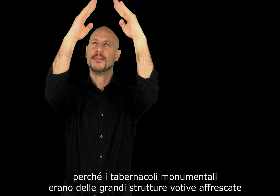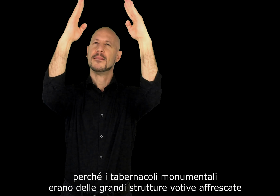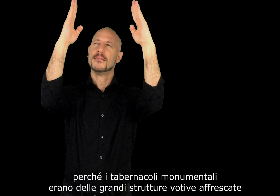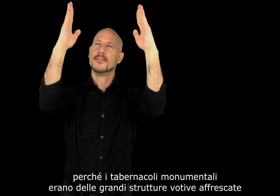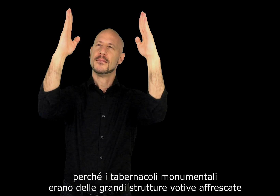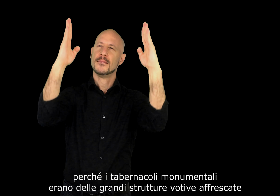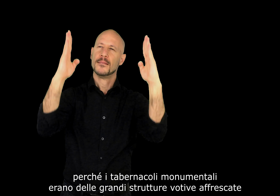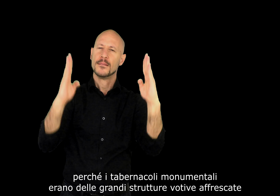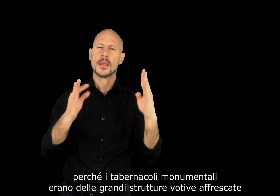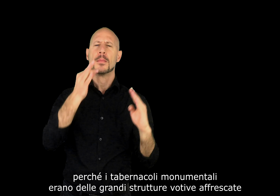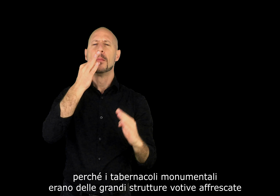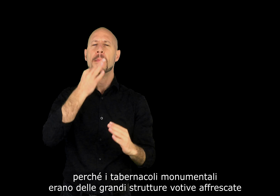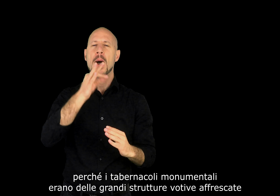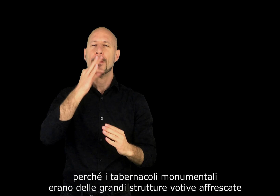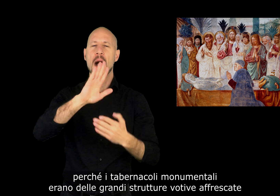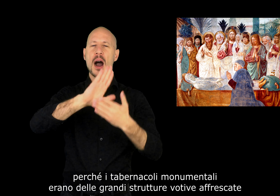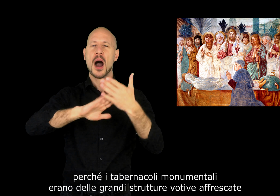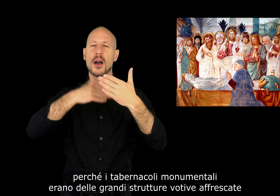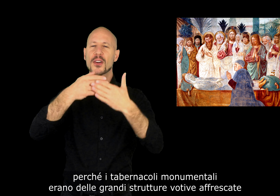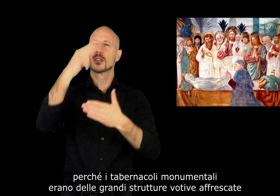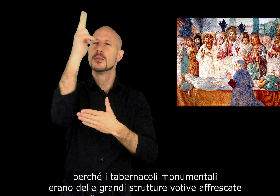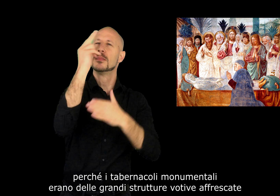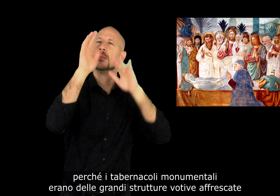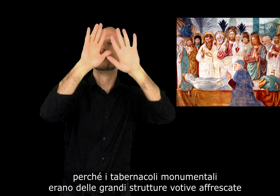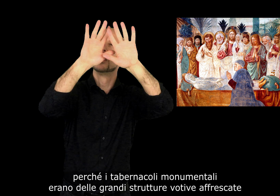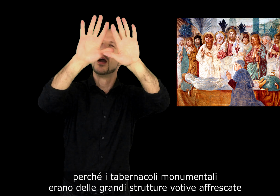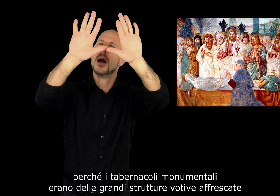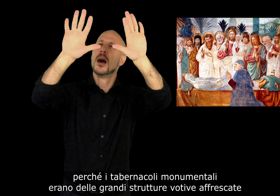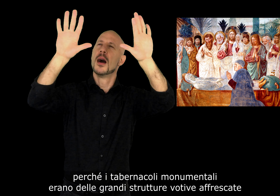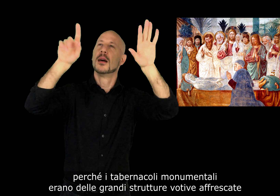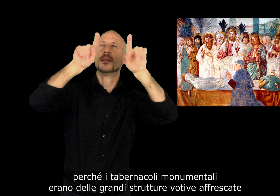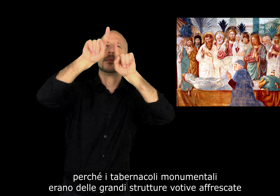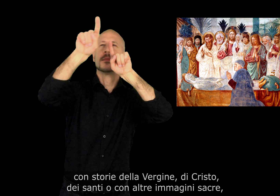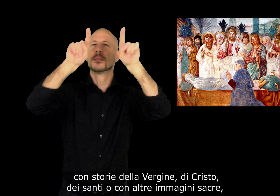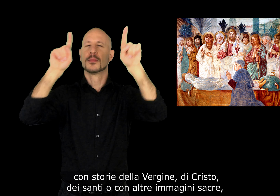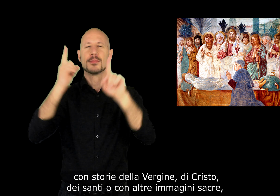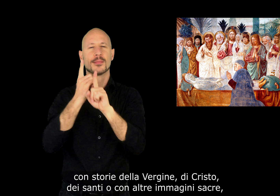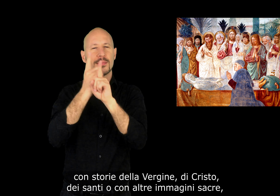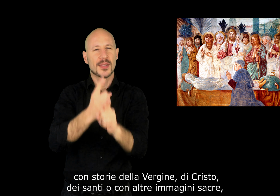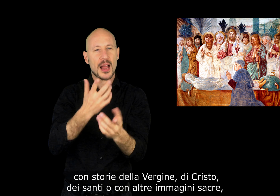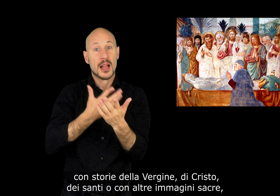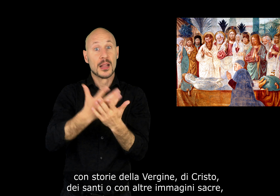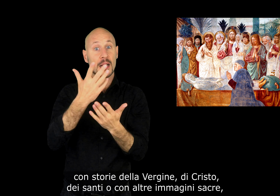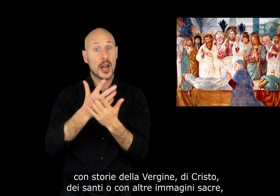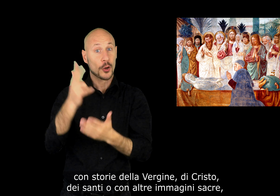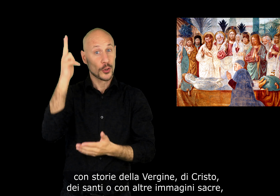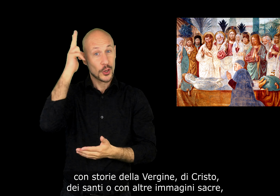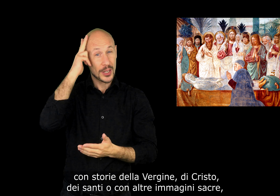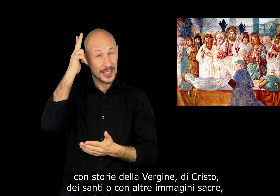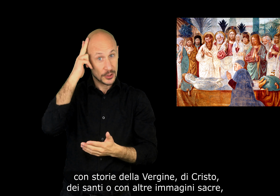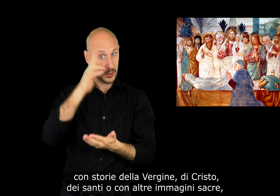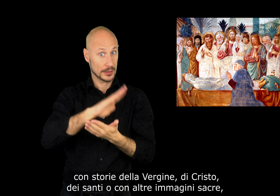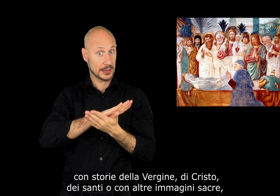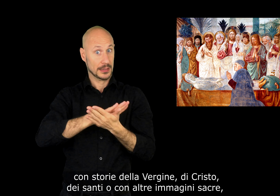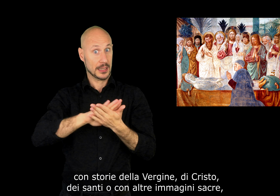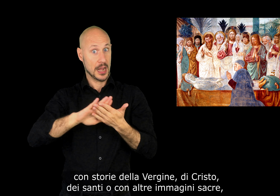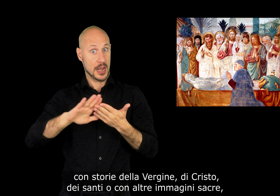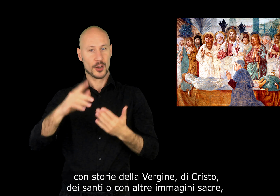monumentali erano delle grandi strutture votive affrescate con storie della vergine di cristo dei santi